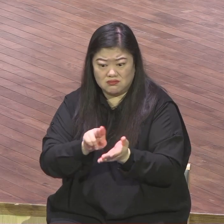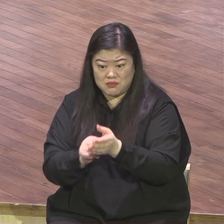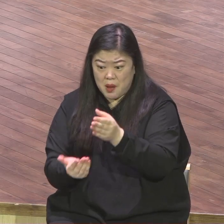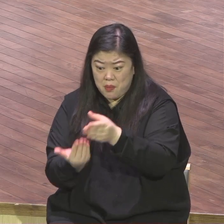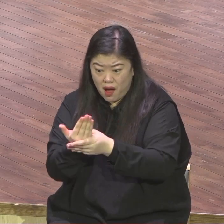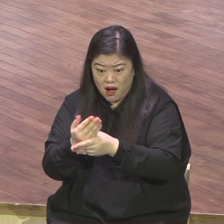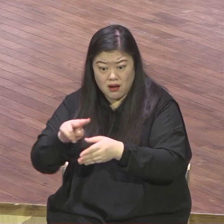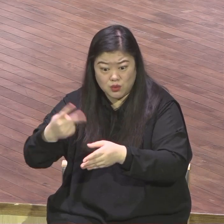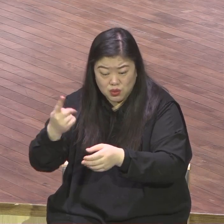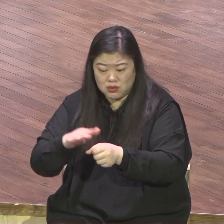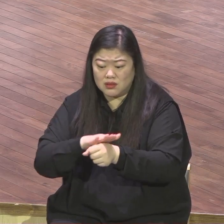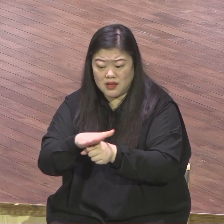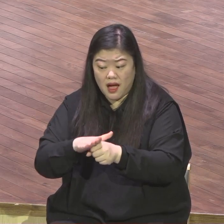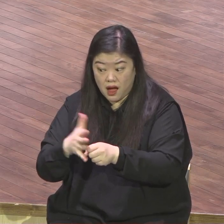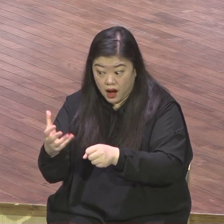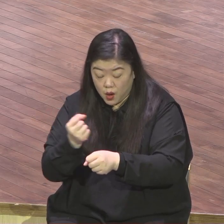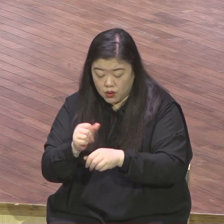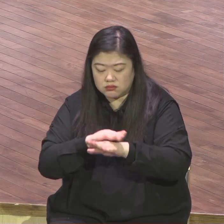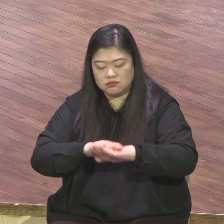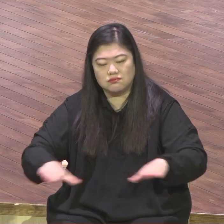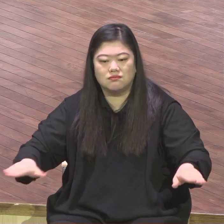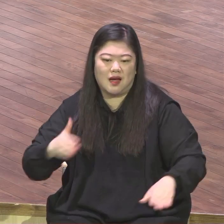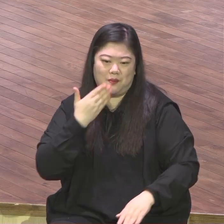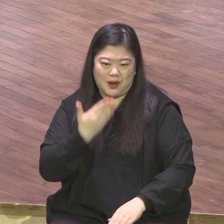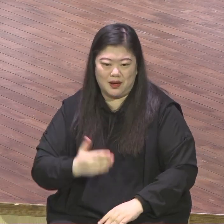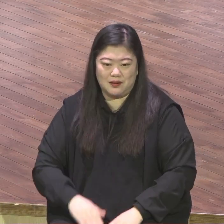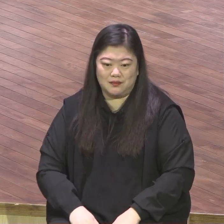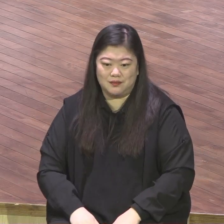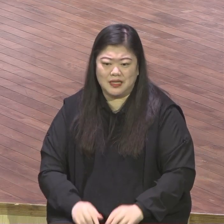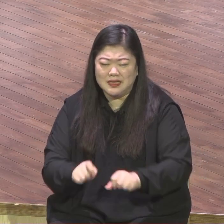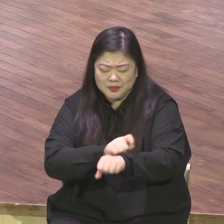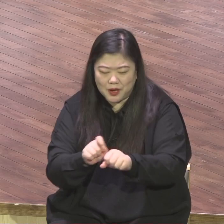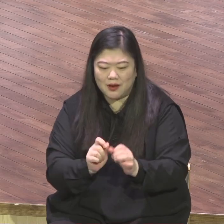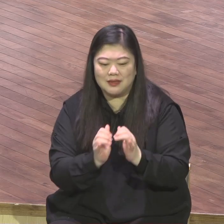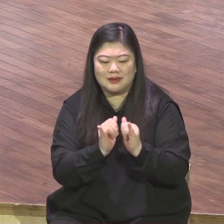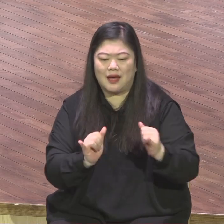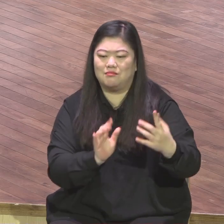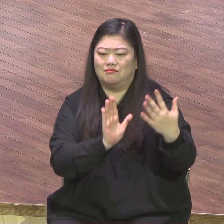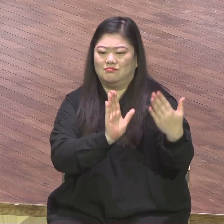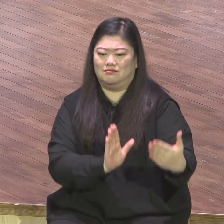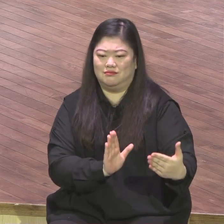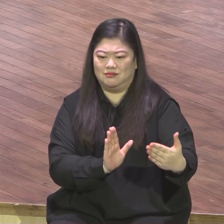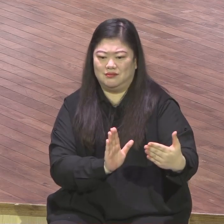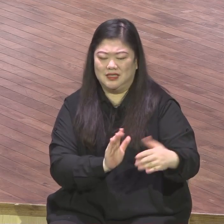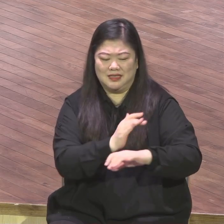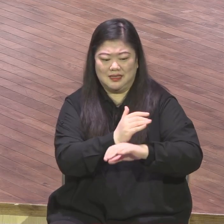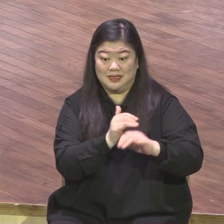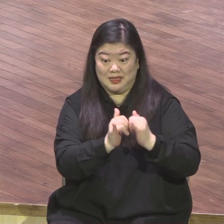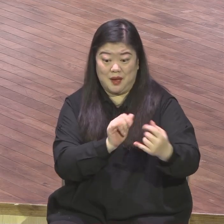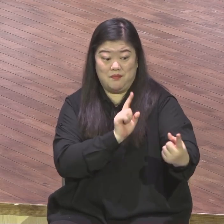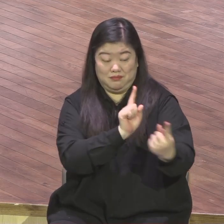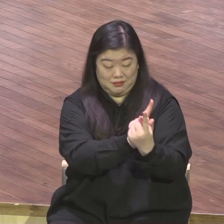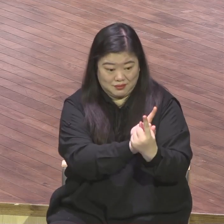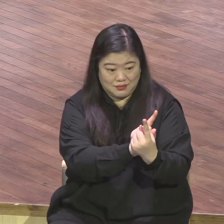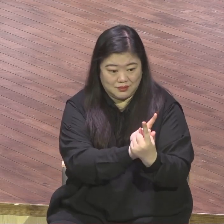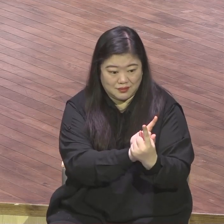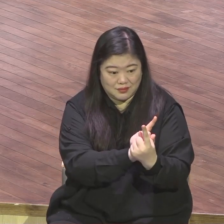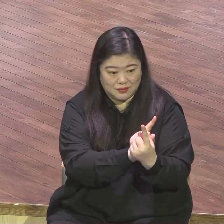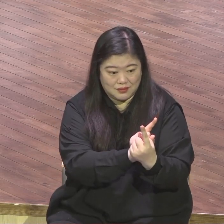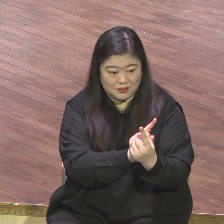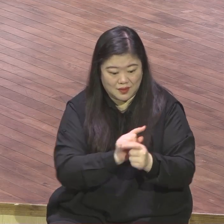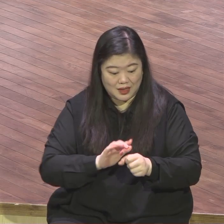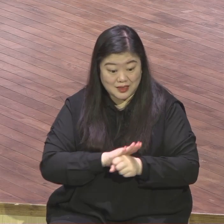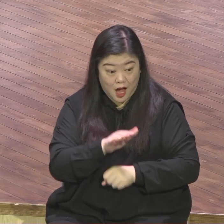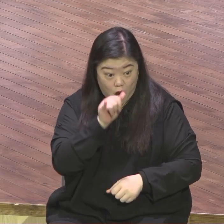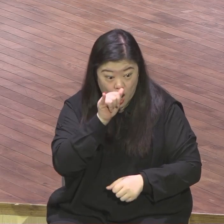많잖아요. 특별히 사람과의 관계 속에서 사람과의 관계 속에서 참 자유 얻을 수